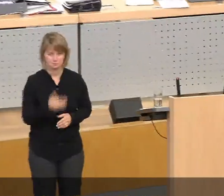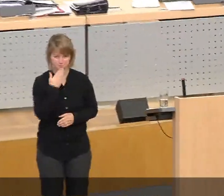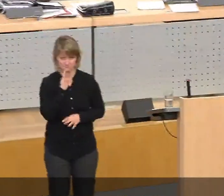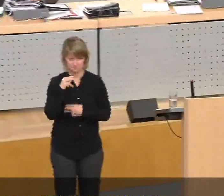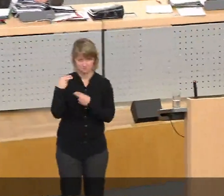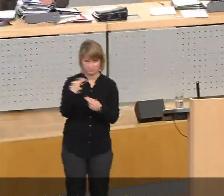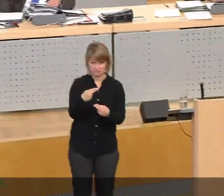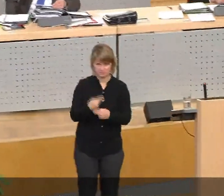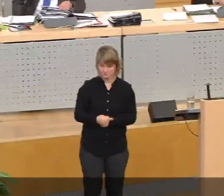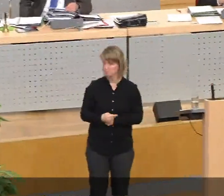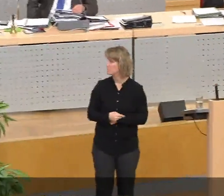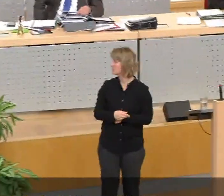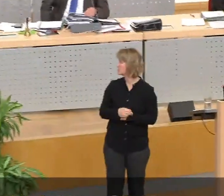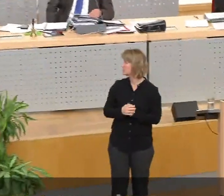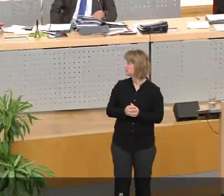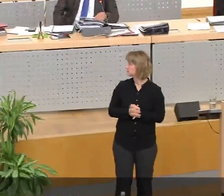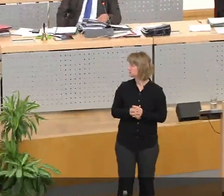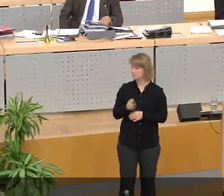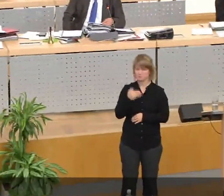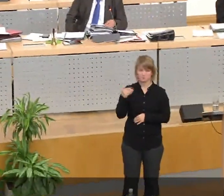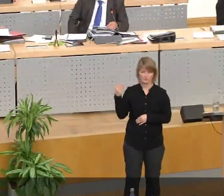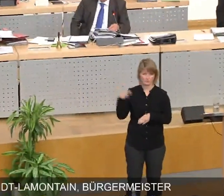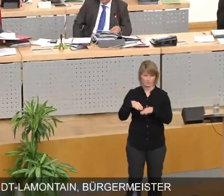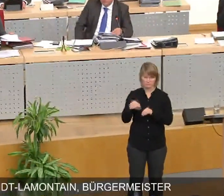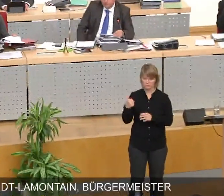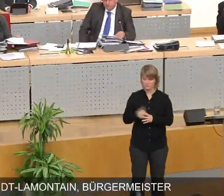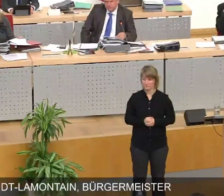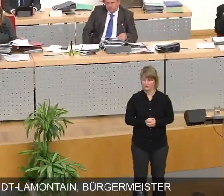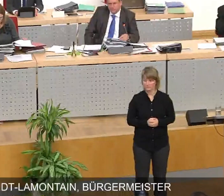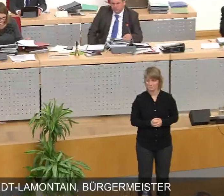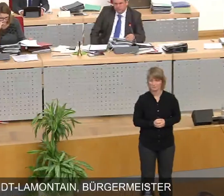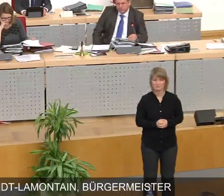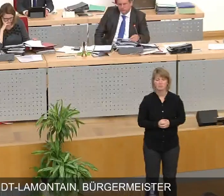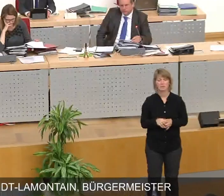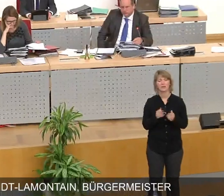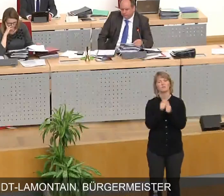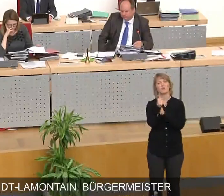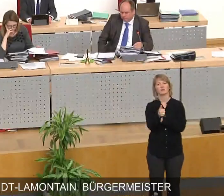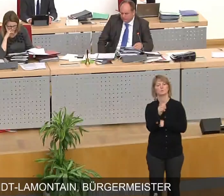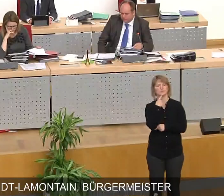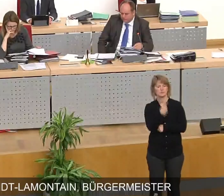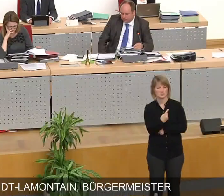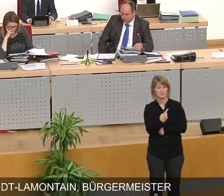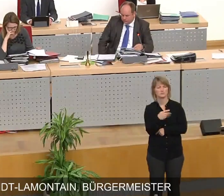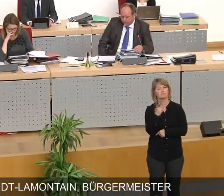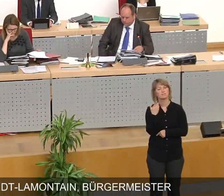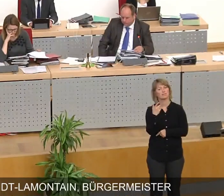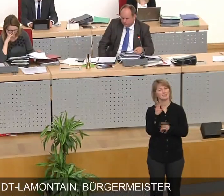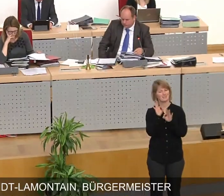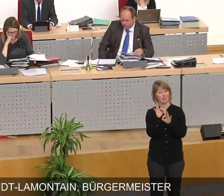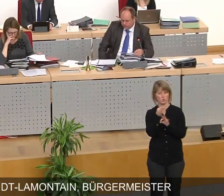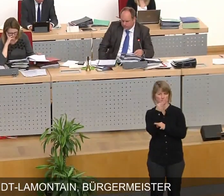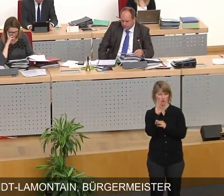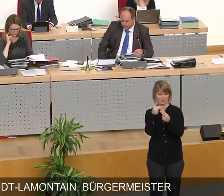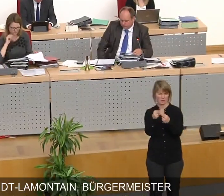Herr Bürgermeisterkollege Schmidt-Lamartin. Ja, vielleicht zwei, drei Worte vorab, bevor ich auf die einzelnen Fragen abgehe. Bei